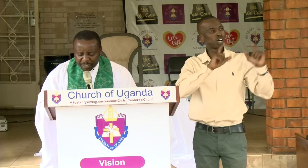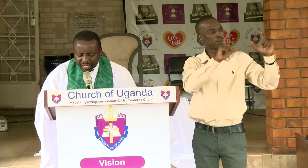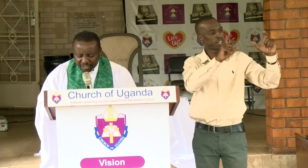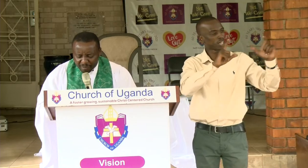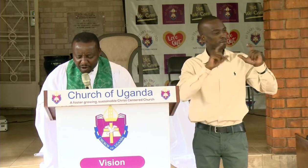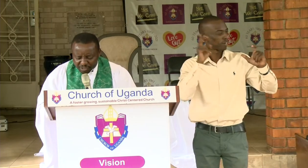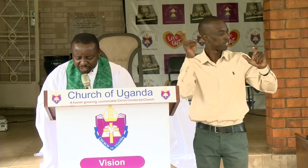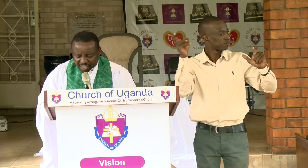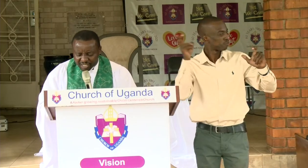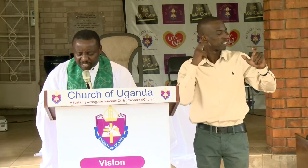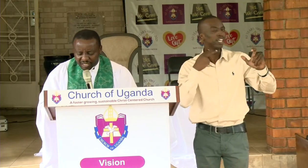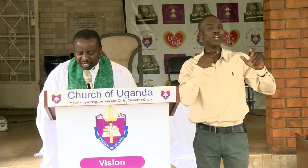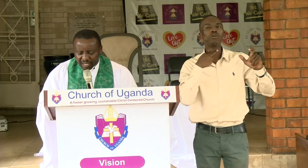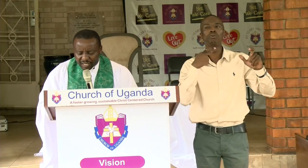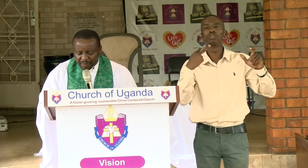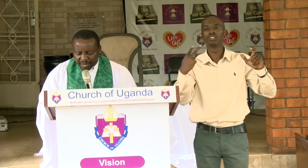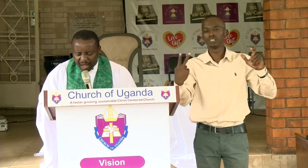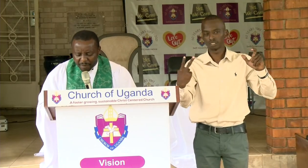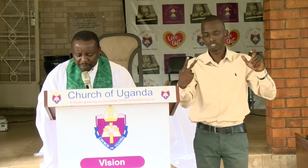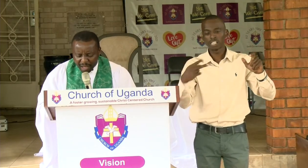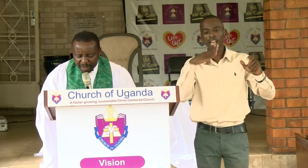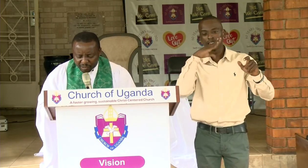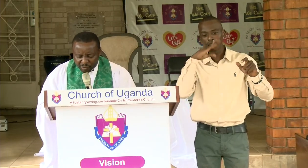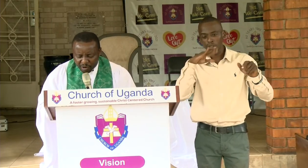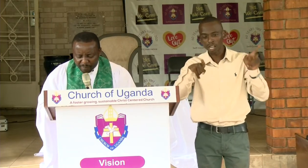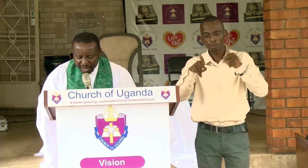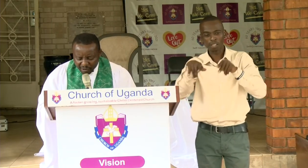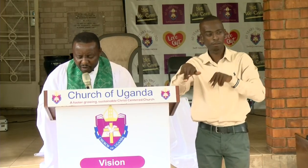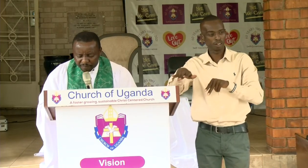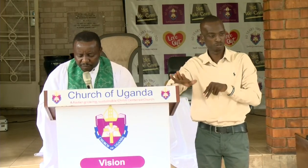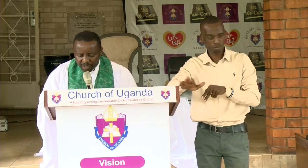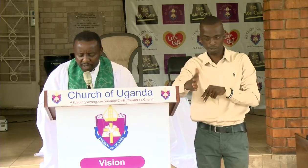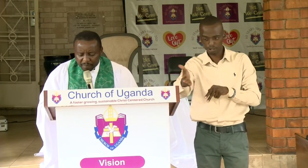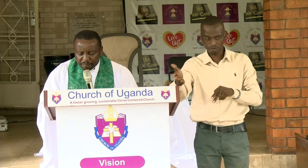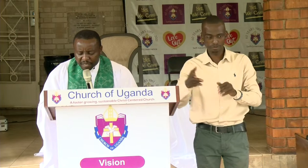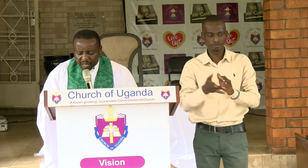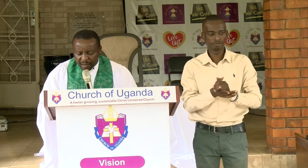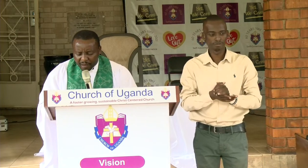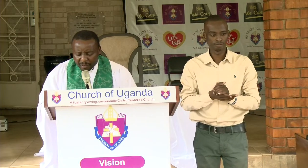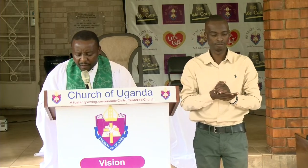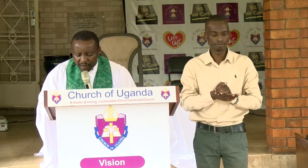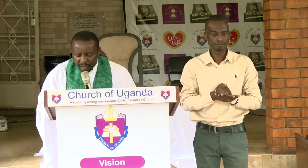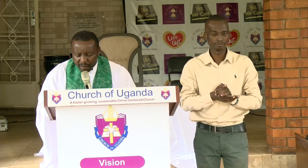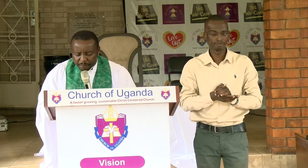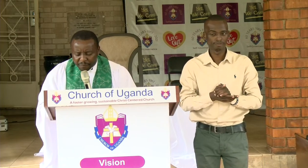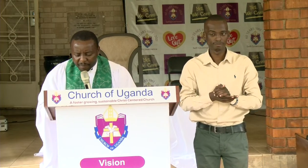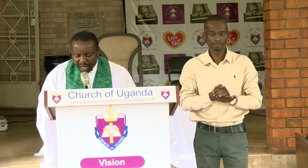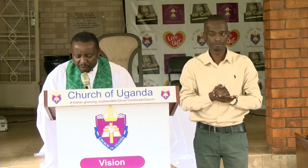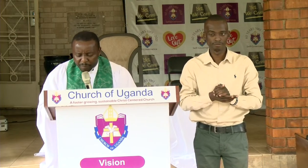anti mpulide dobozi lyebigambo byabantu bano bye